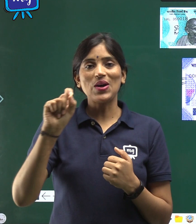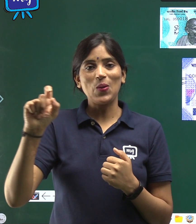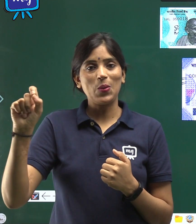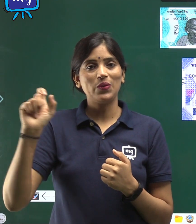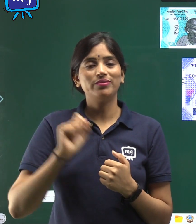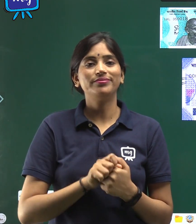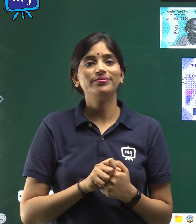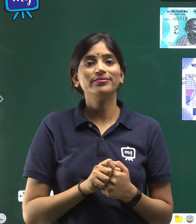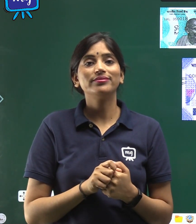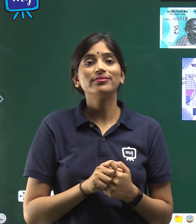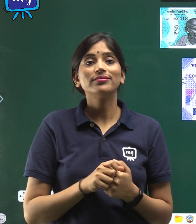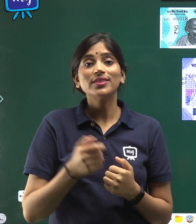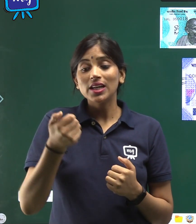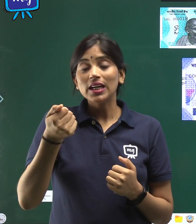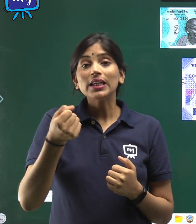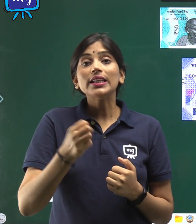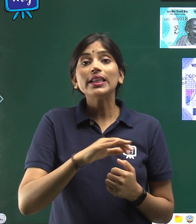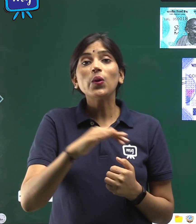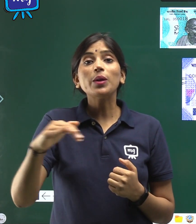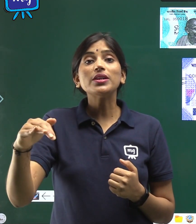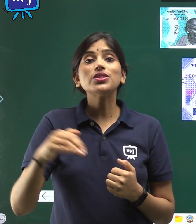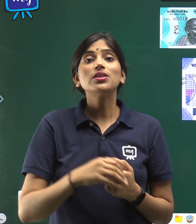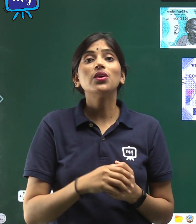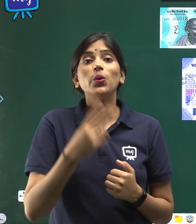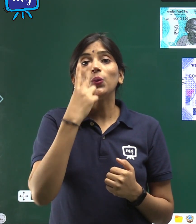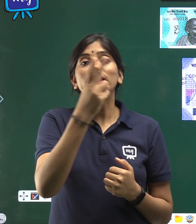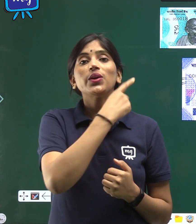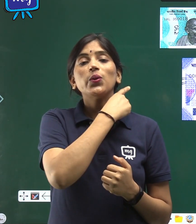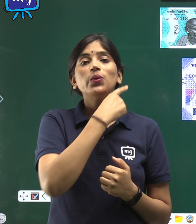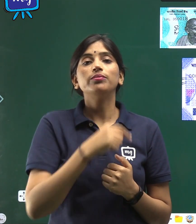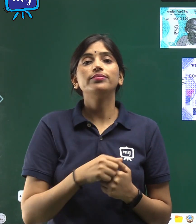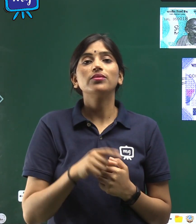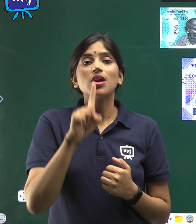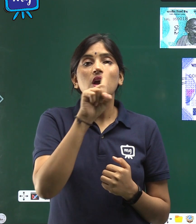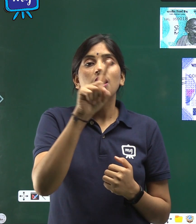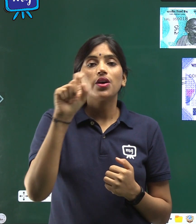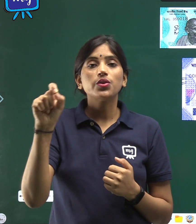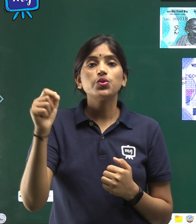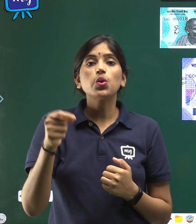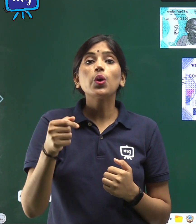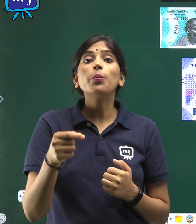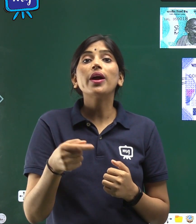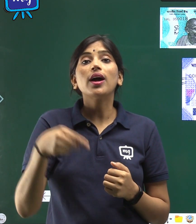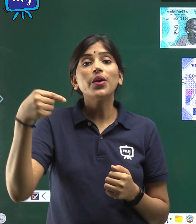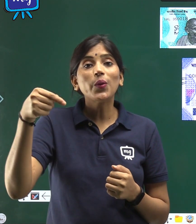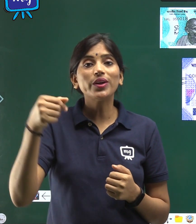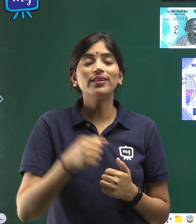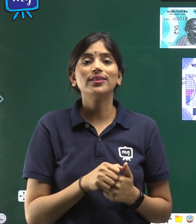100। कितने हो गए बच्चों? देखो, 100 रुपए का